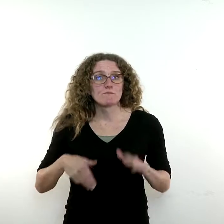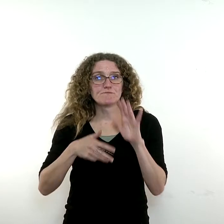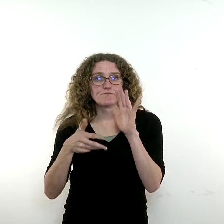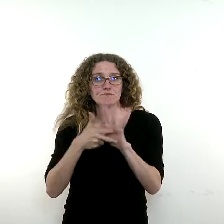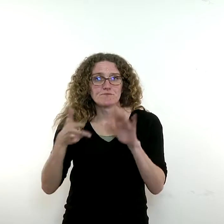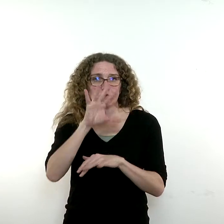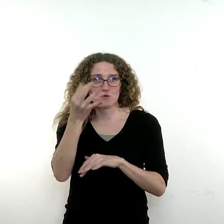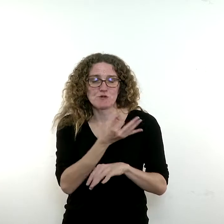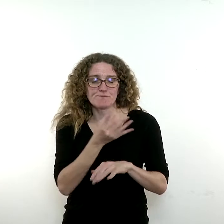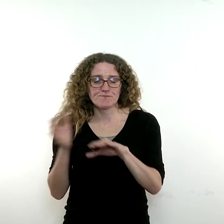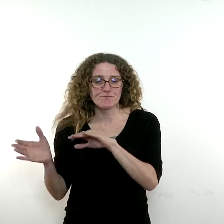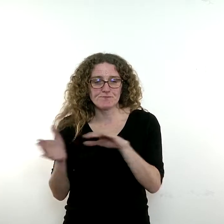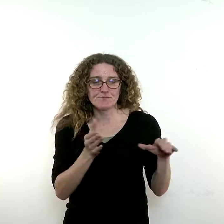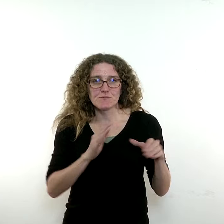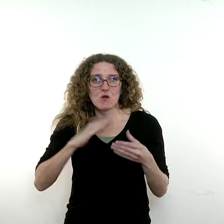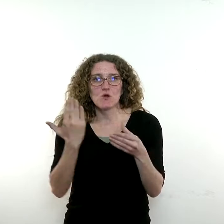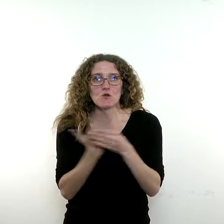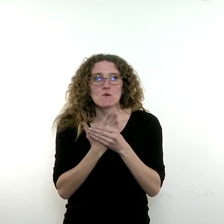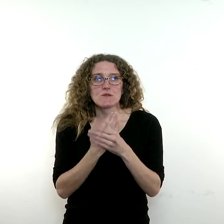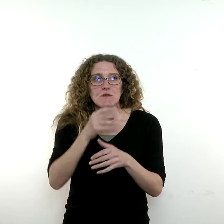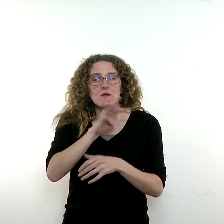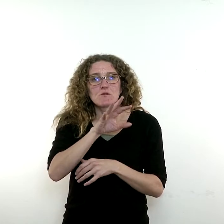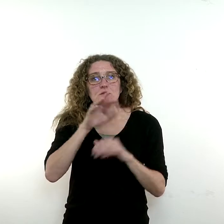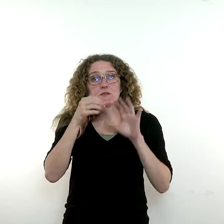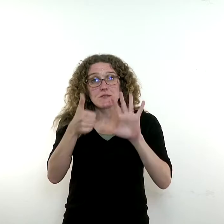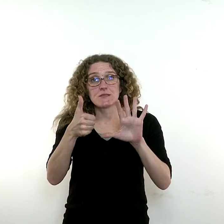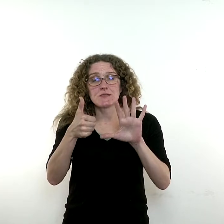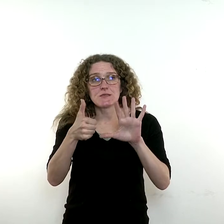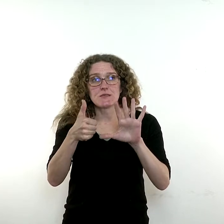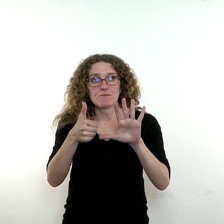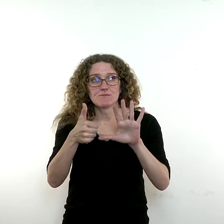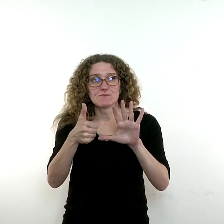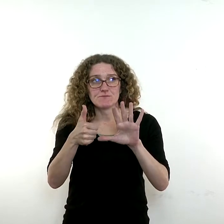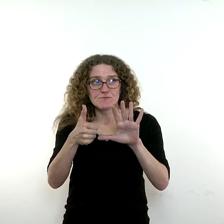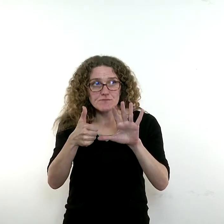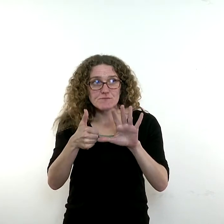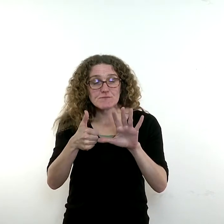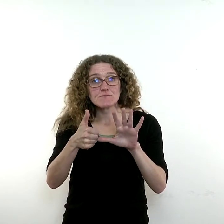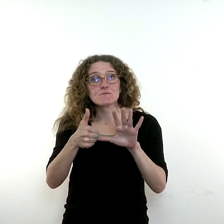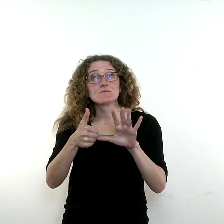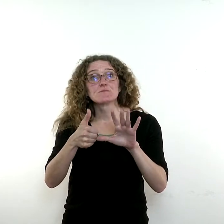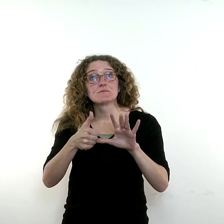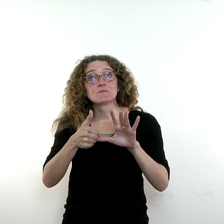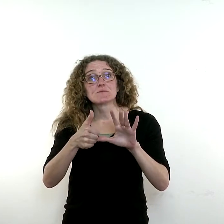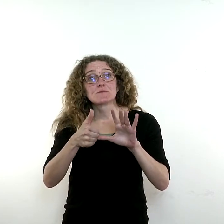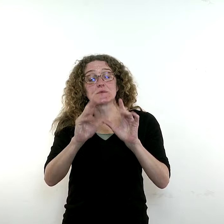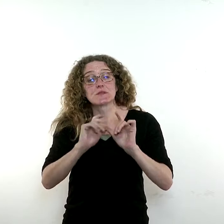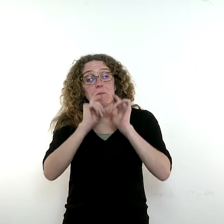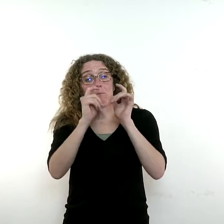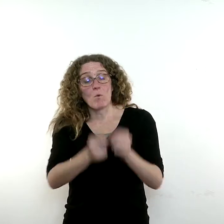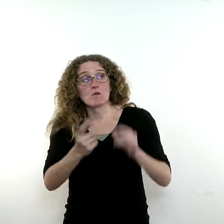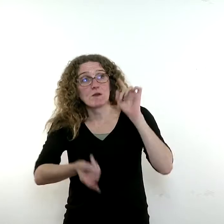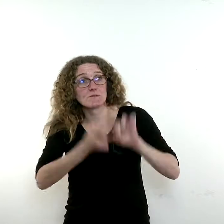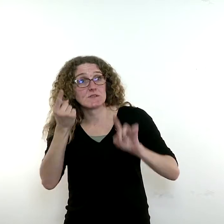Abstention. Adopté à l'unanimité. Affaire 46. Il s'agit des mandats spéciaux pour la présentation de